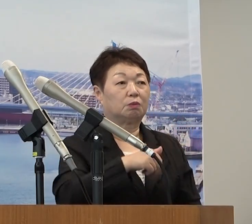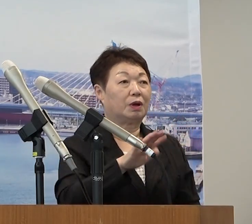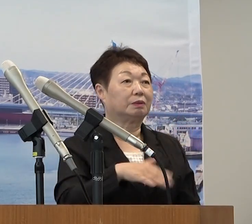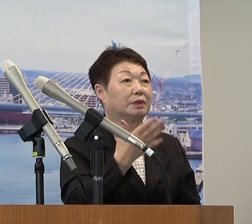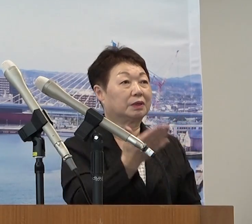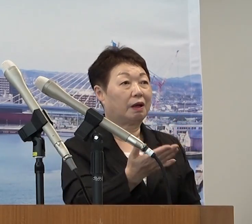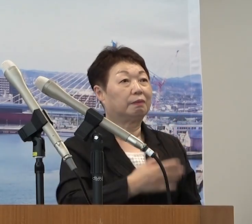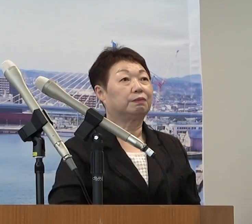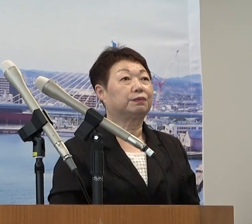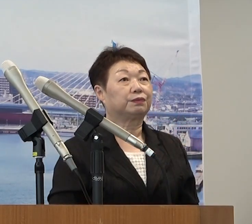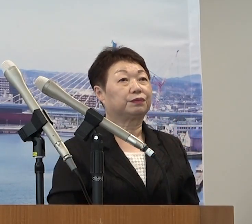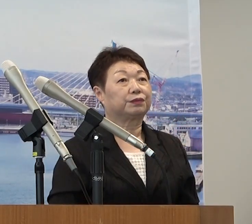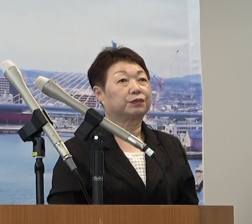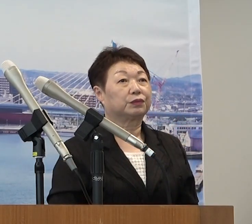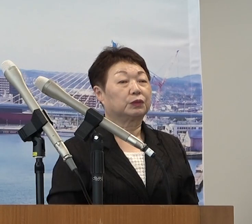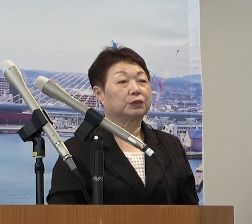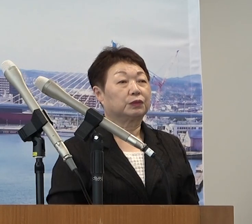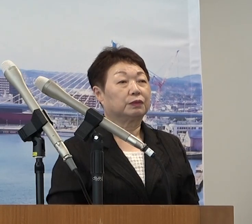ございませんでしょうか。